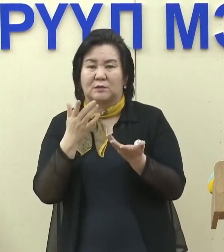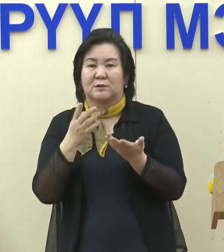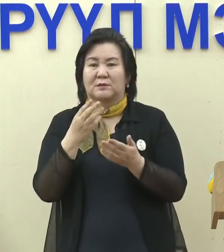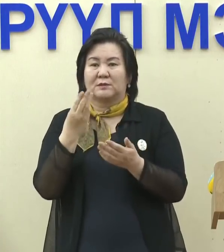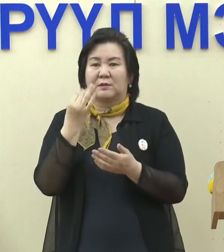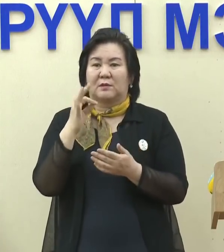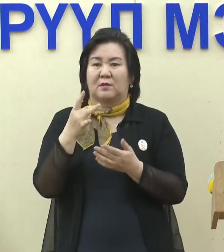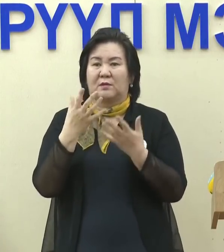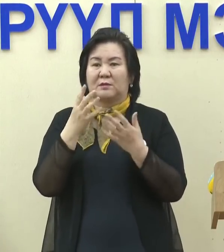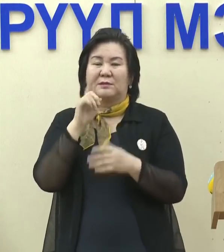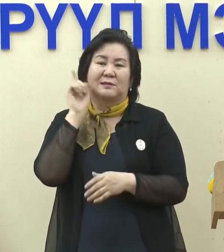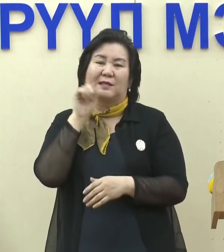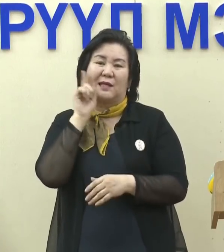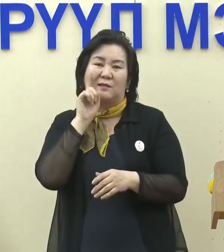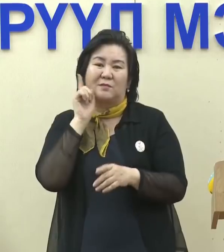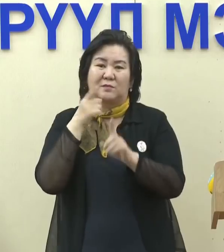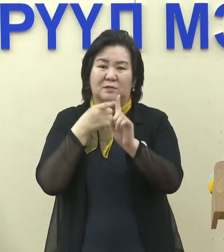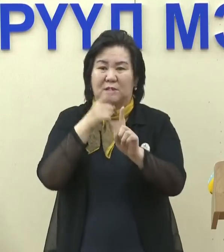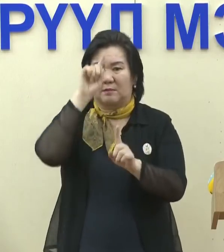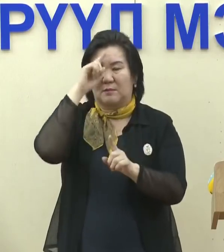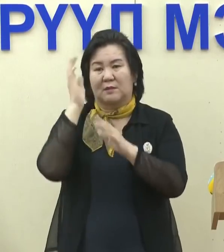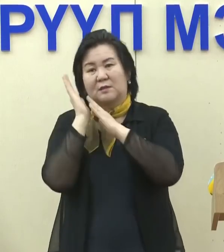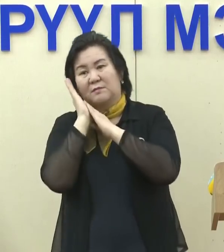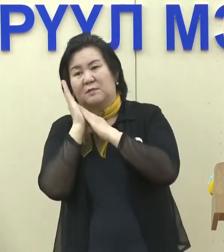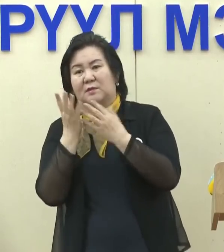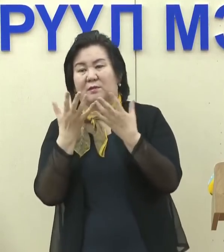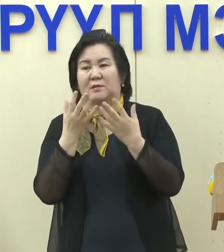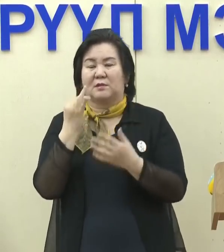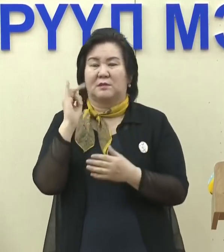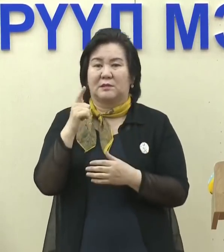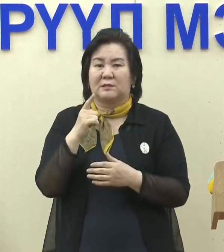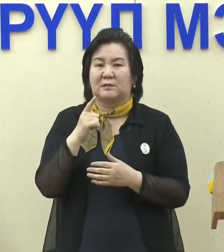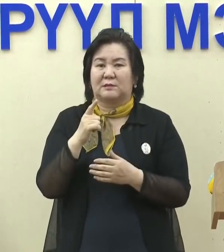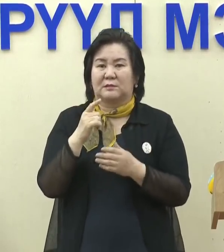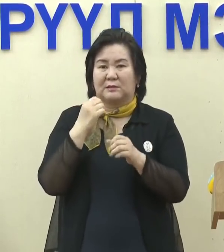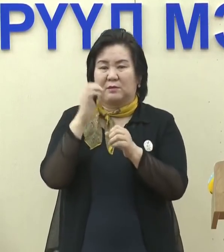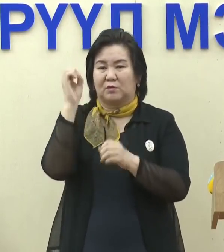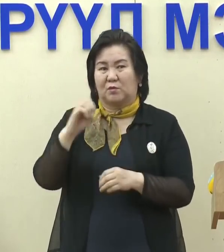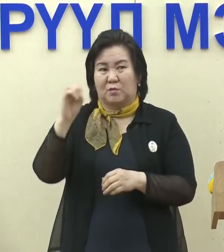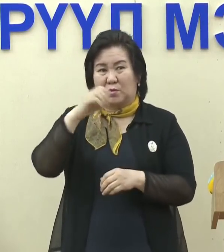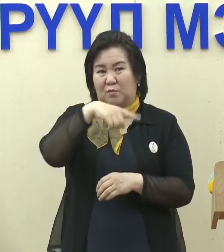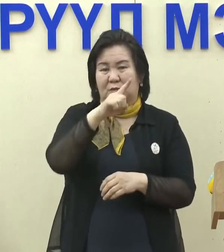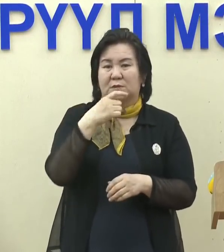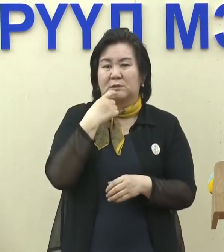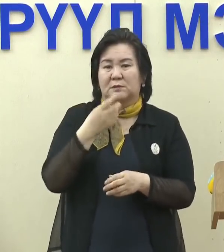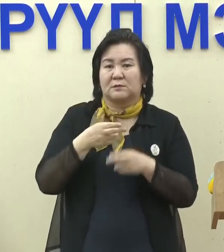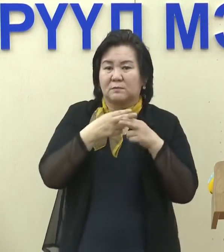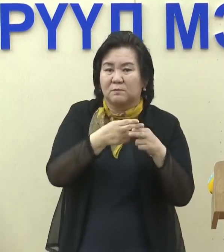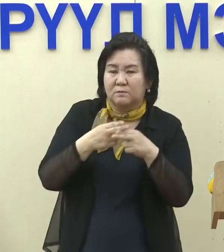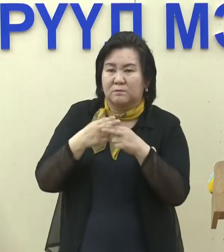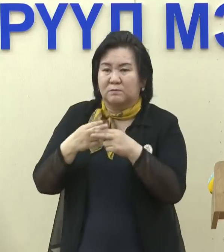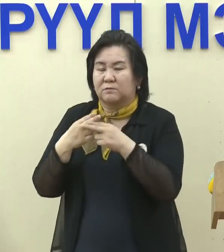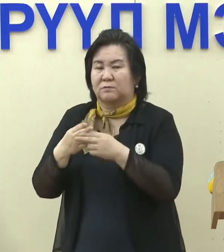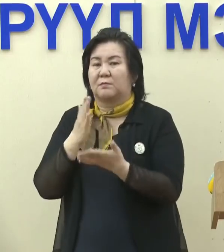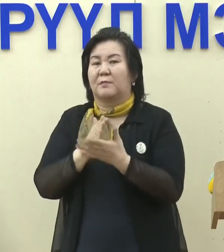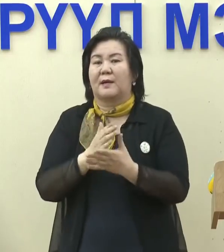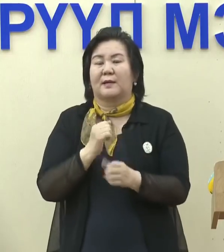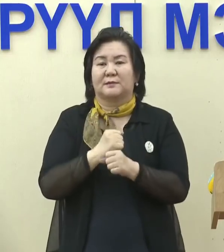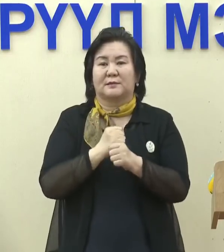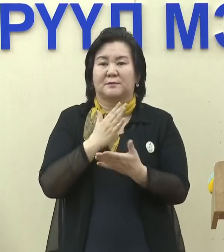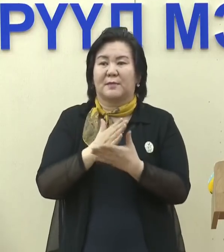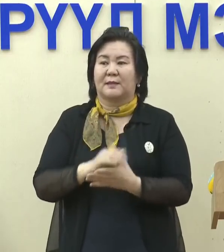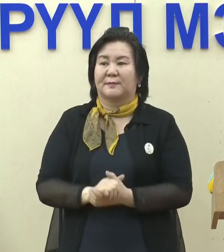шалтгаалаад зөвхөн одоо залуучуудыг эмнэлэгт хэвтүүлэх одоо ийм бас тактикийг бол Европын орнууд бас тусламж үйлчилгээний хувьд бол барьж ажиллаж байгаа